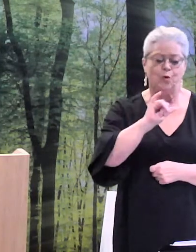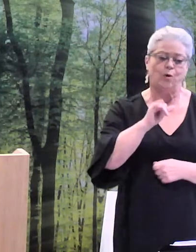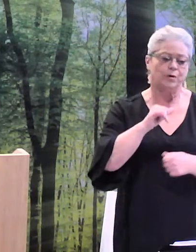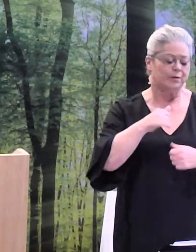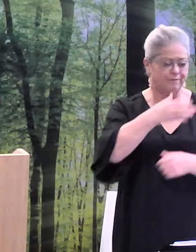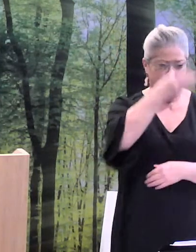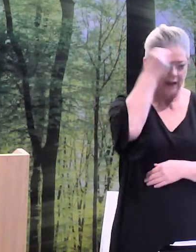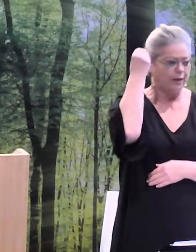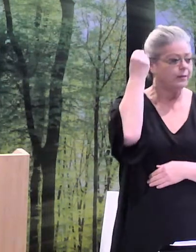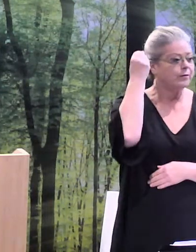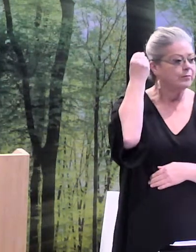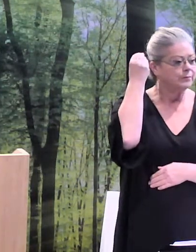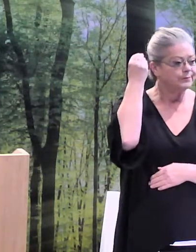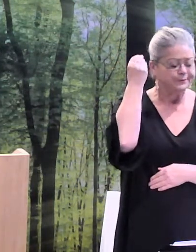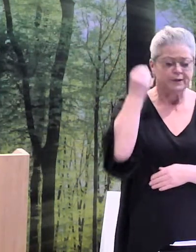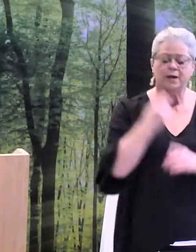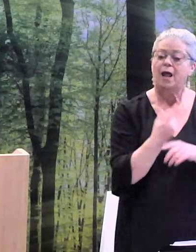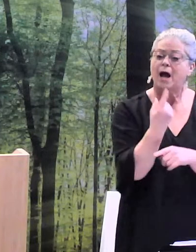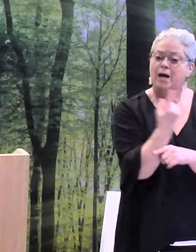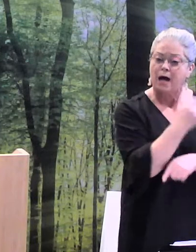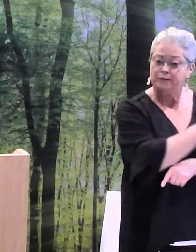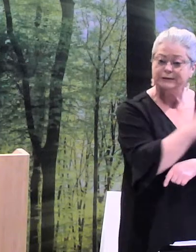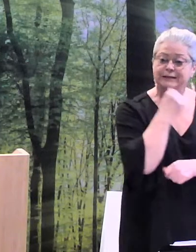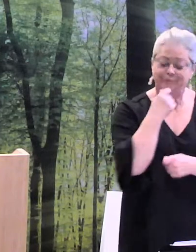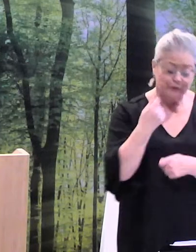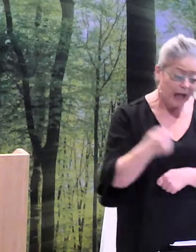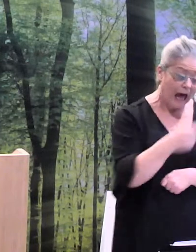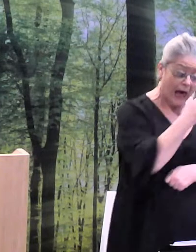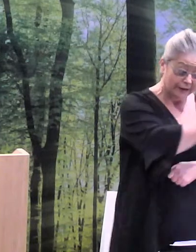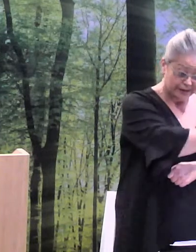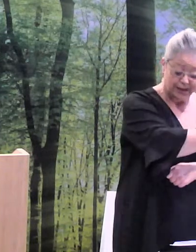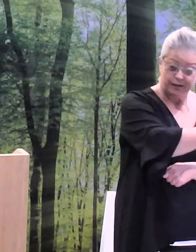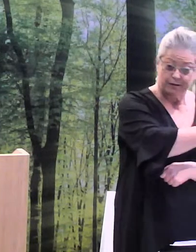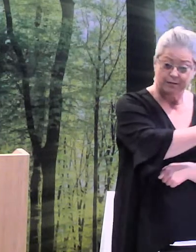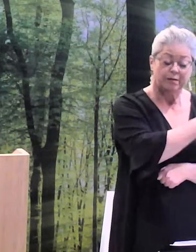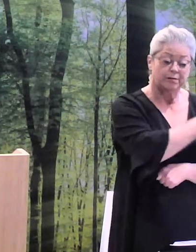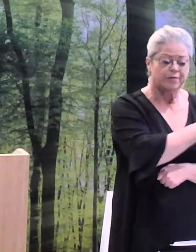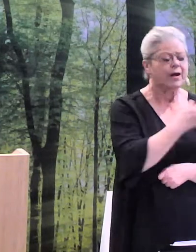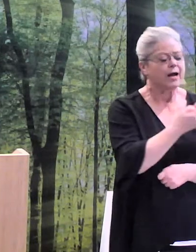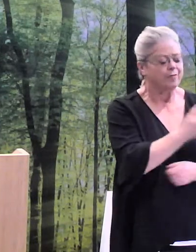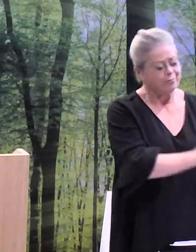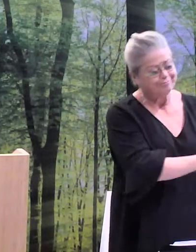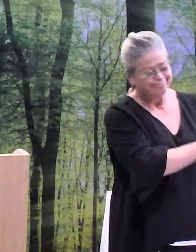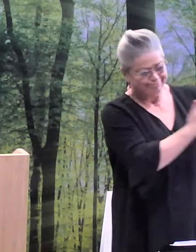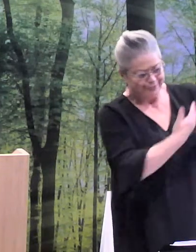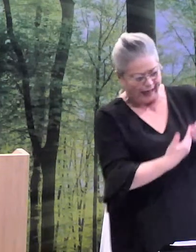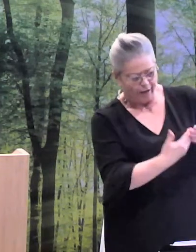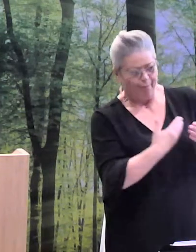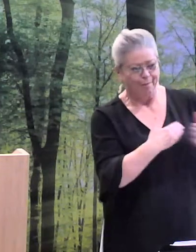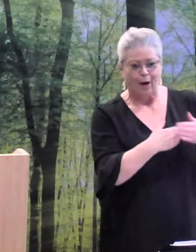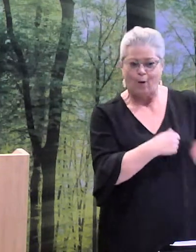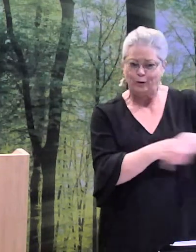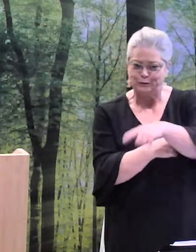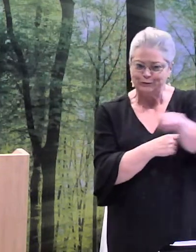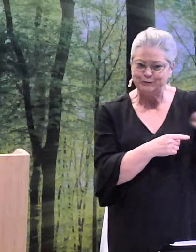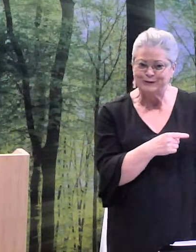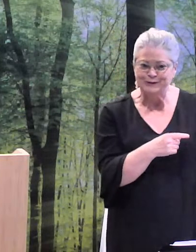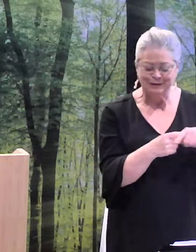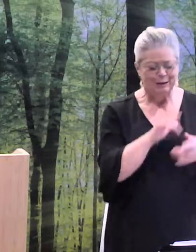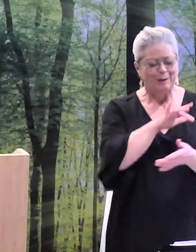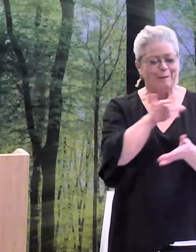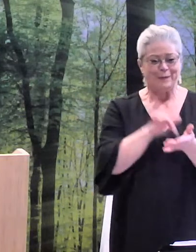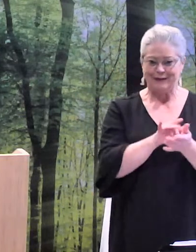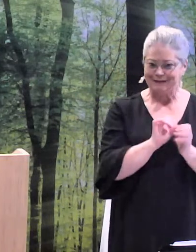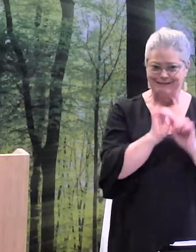vergeten. Laat het kaarsje dat we dan nu aansteken, Hendrik weer even tot bij ons brengen, hem weer in ons midden